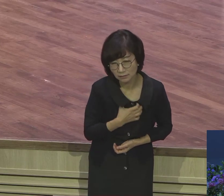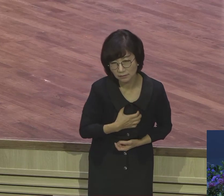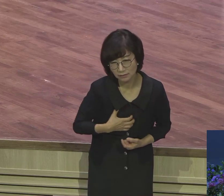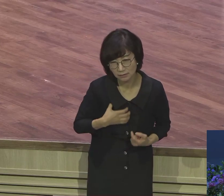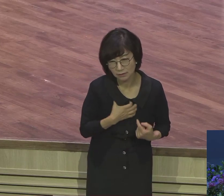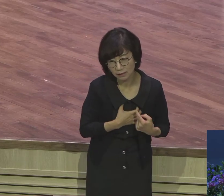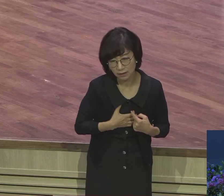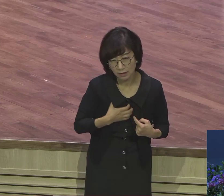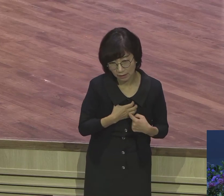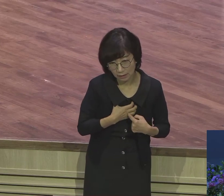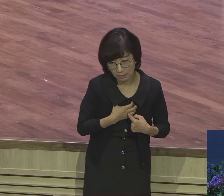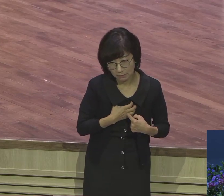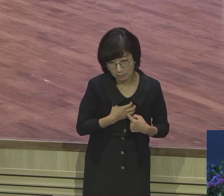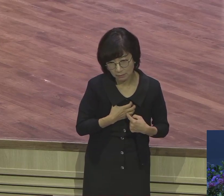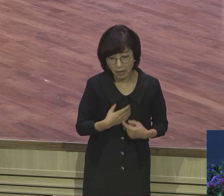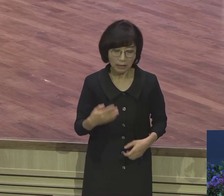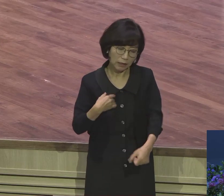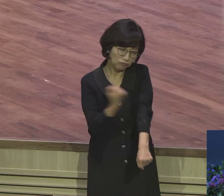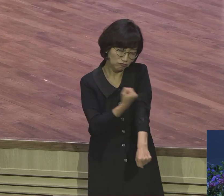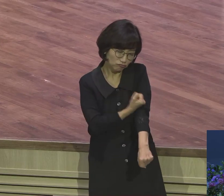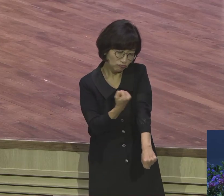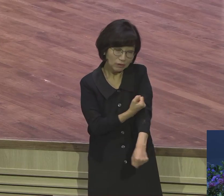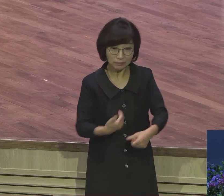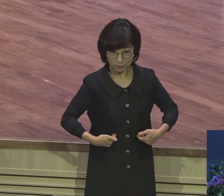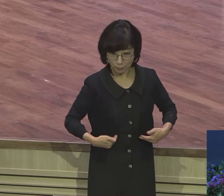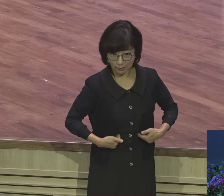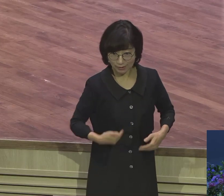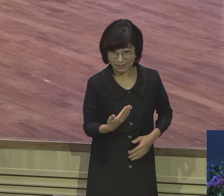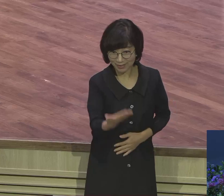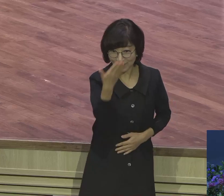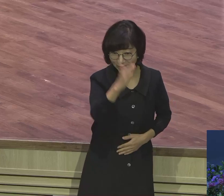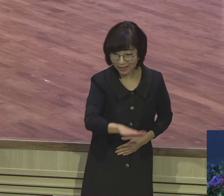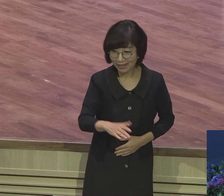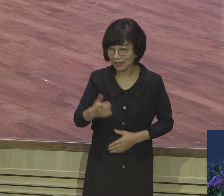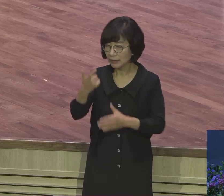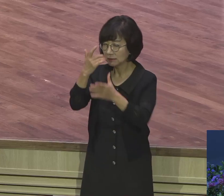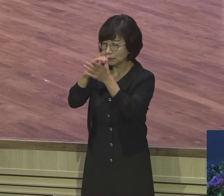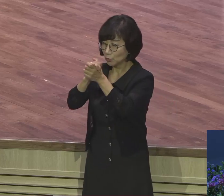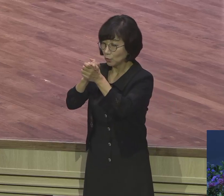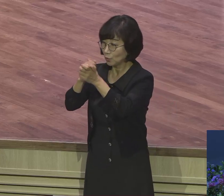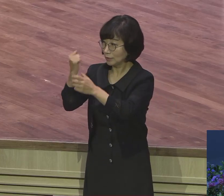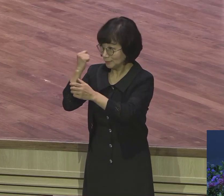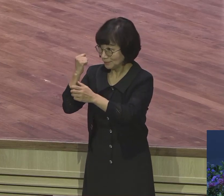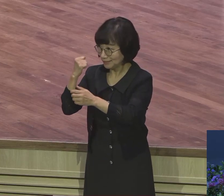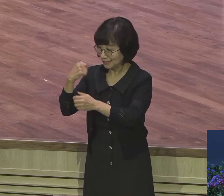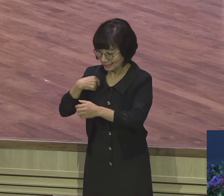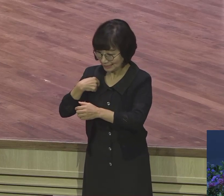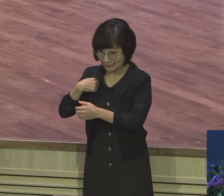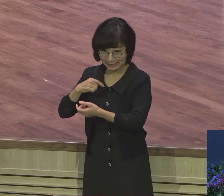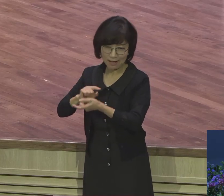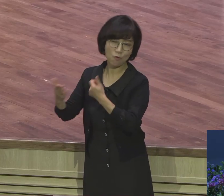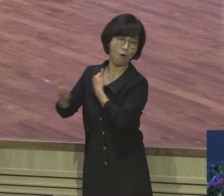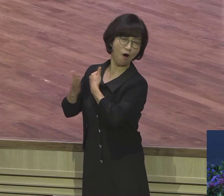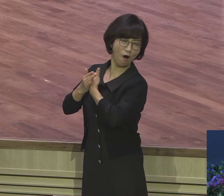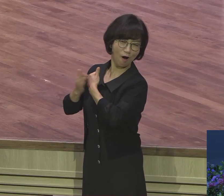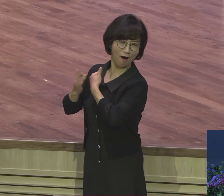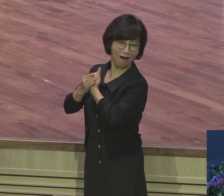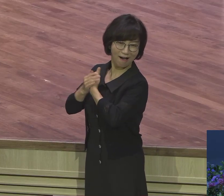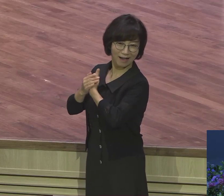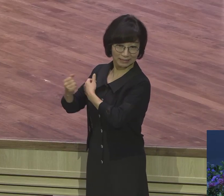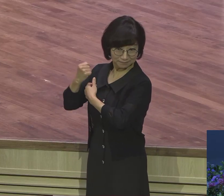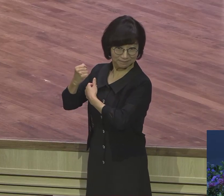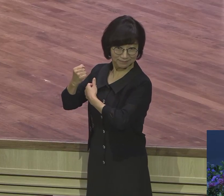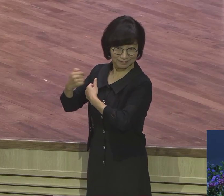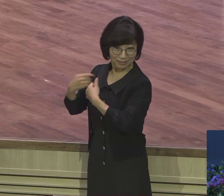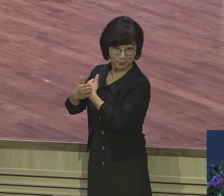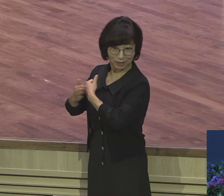일을 하게 하지만은 기도는 당신 일을 대신해 준다 그랬어요. 그러니까